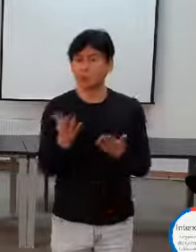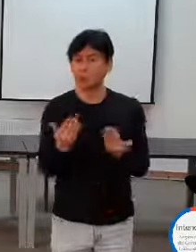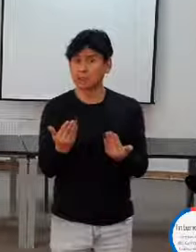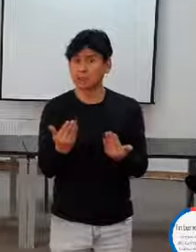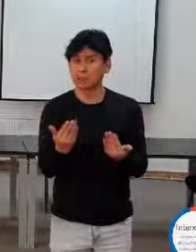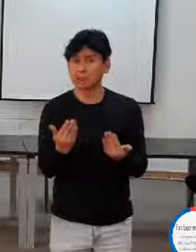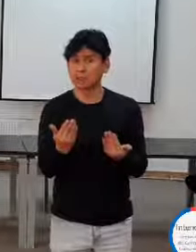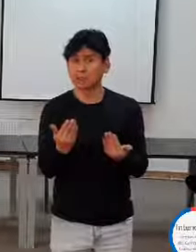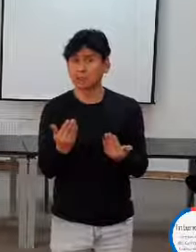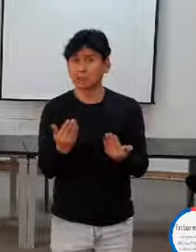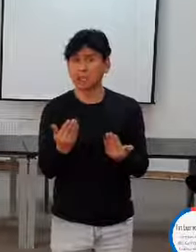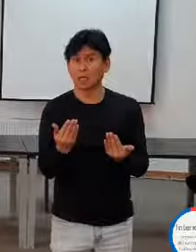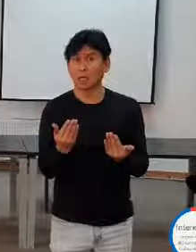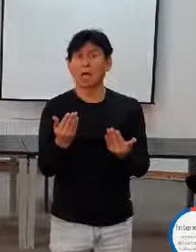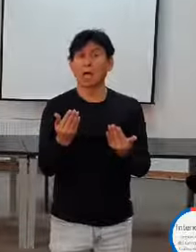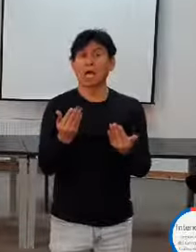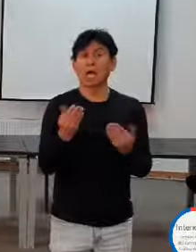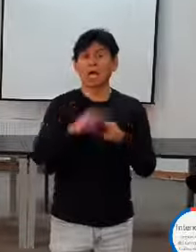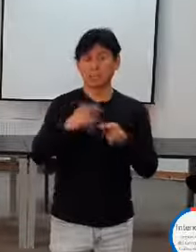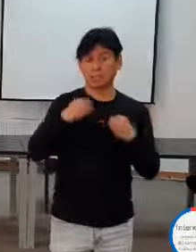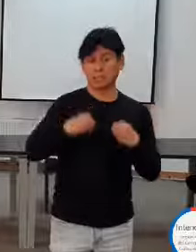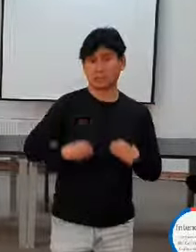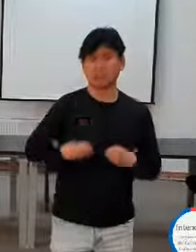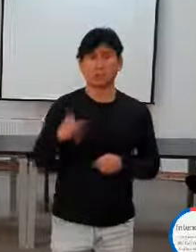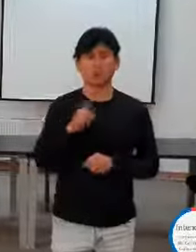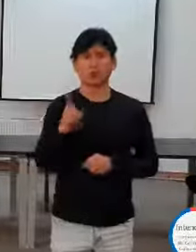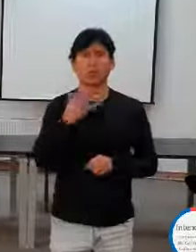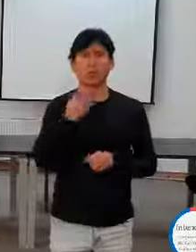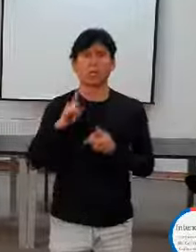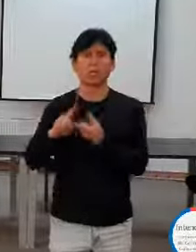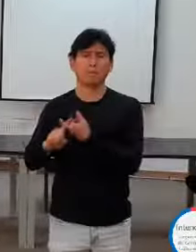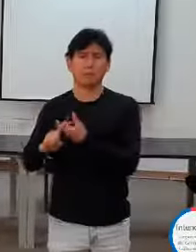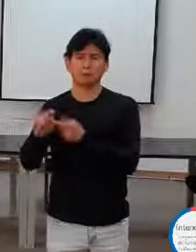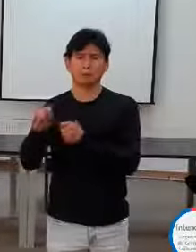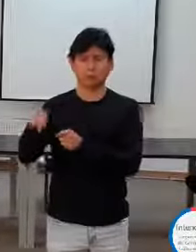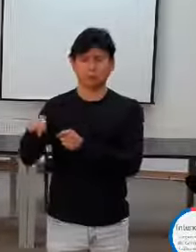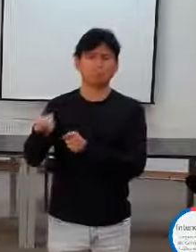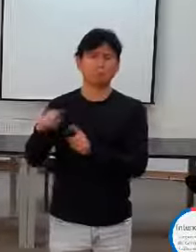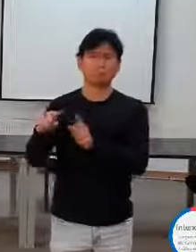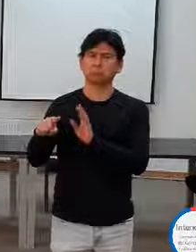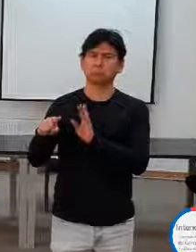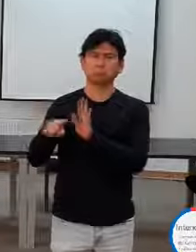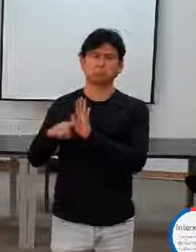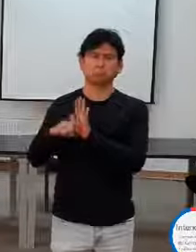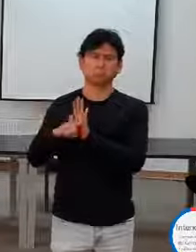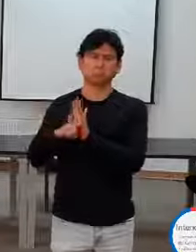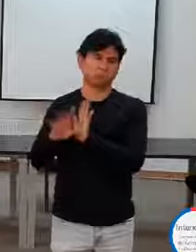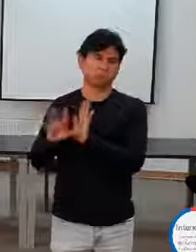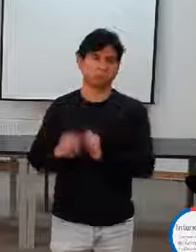obligatoriamente se haga el examen de precedero, ¿no? No, porque su señora no está dentro de los positivos.